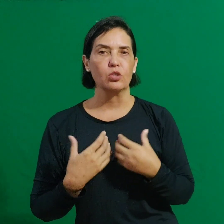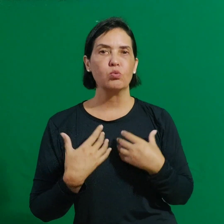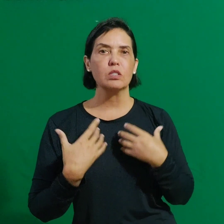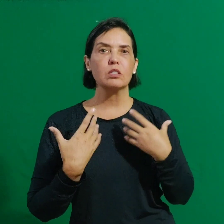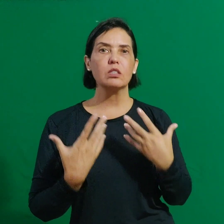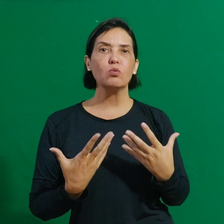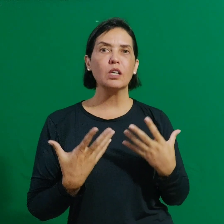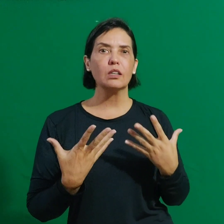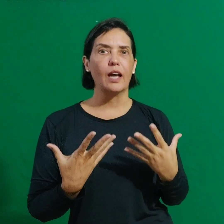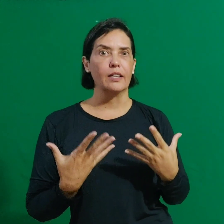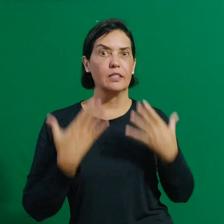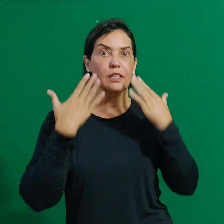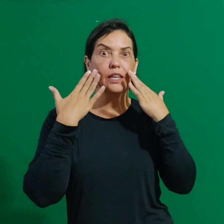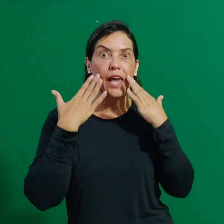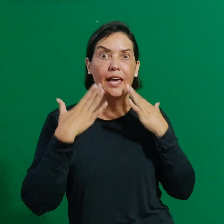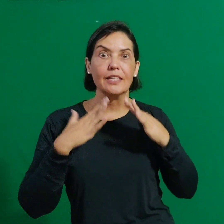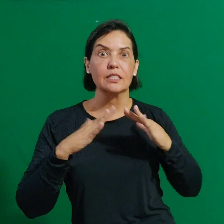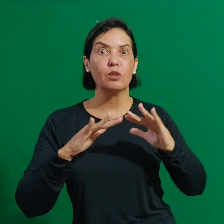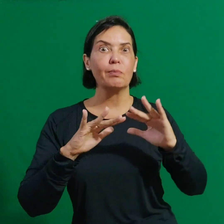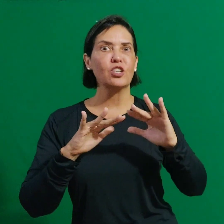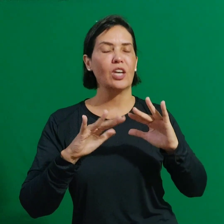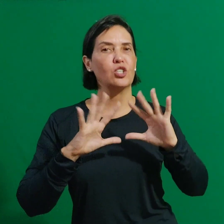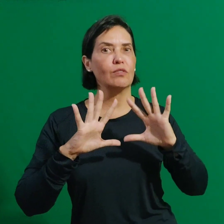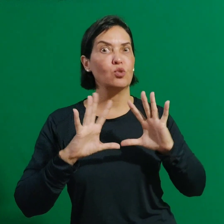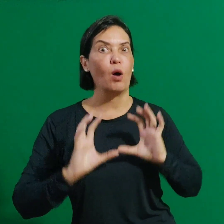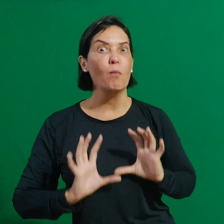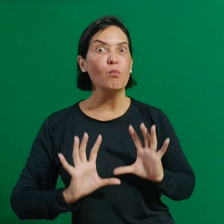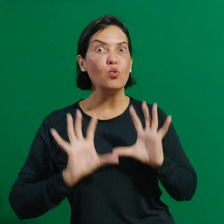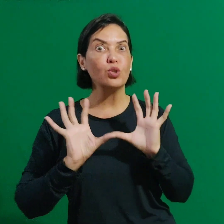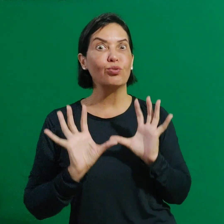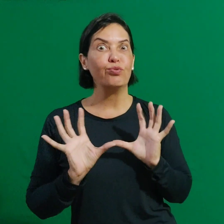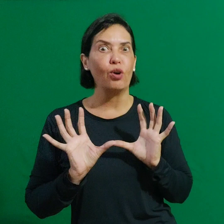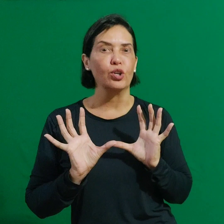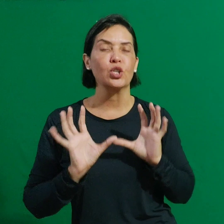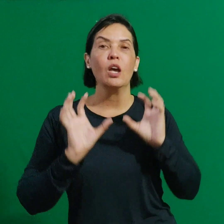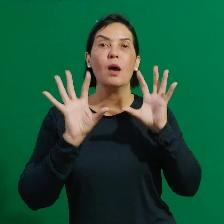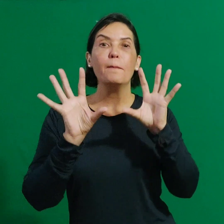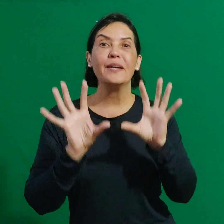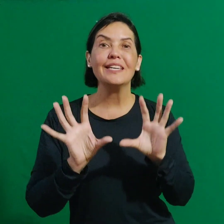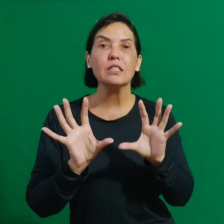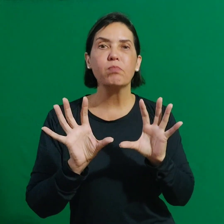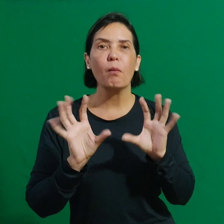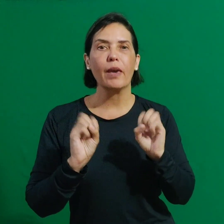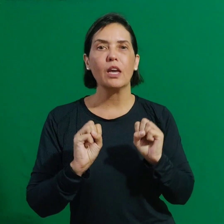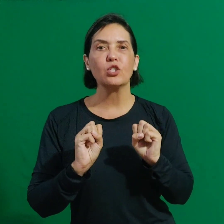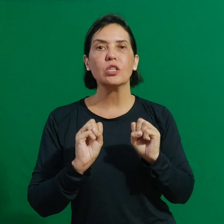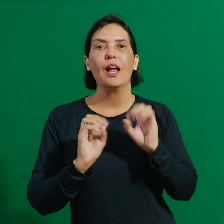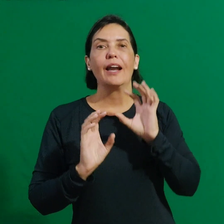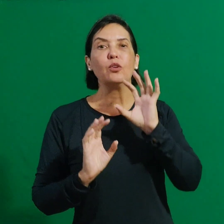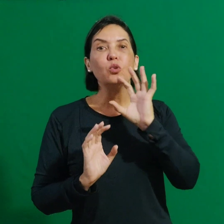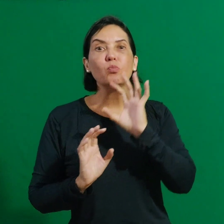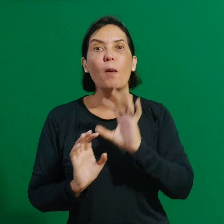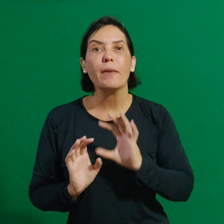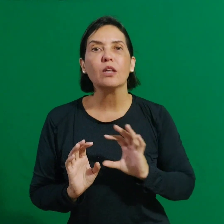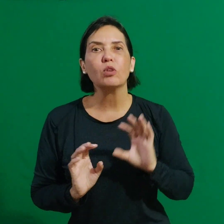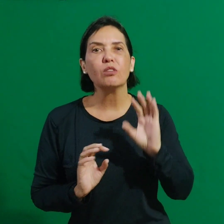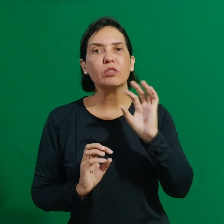suas singularidades, que é questão imagética visual muito forte, principalmente no momento em que